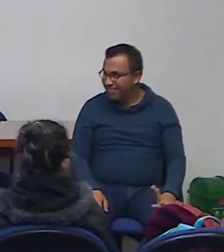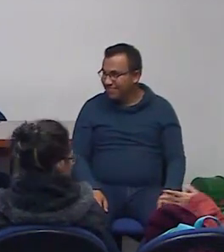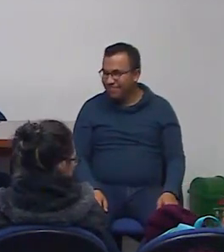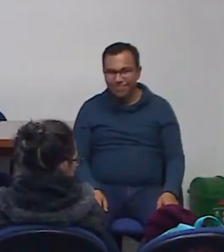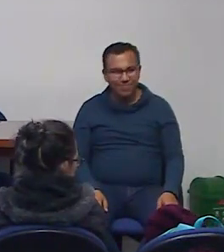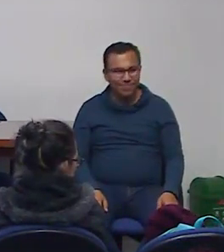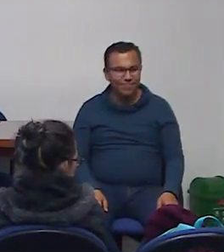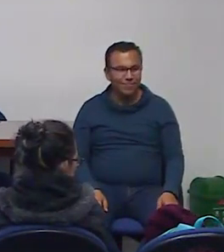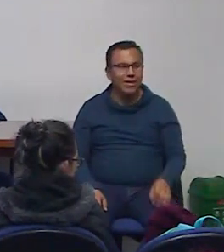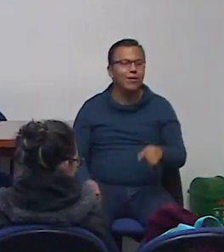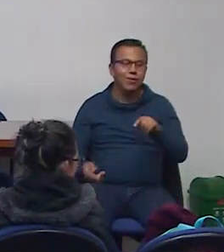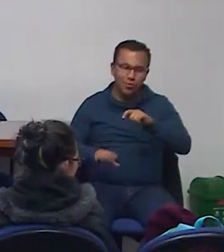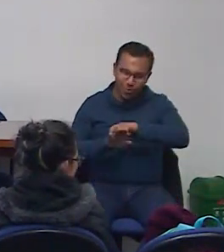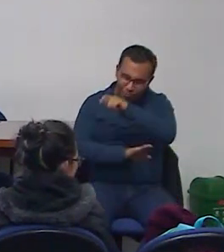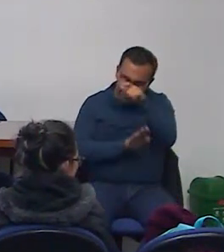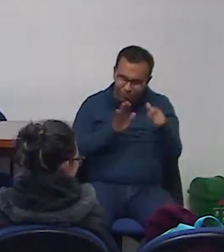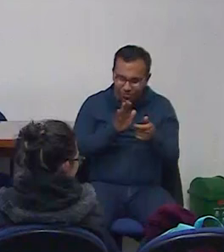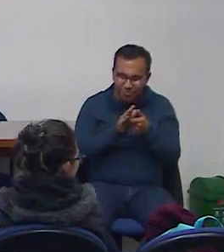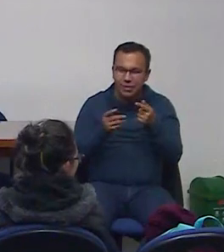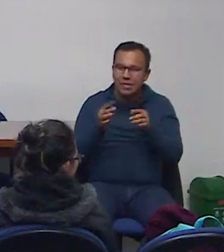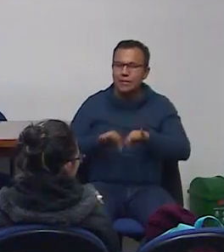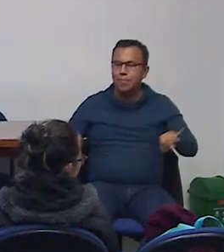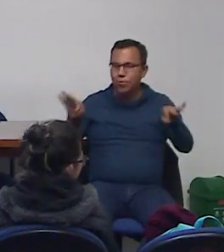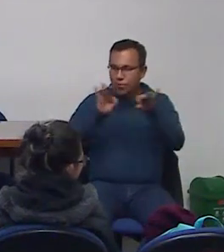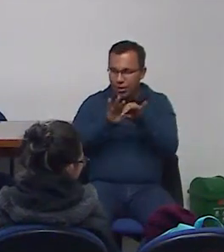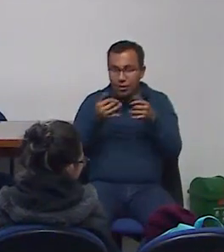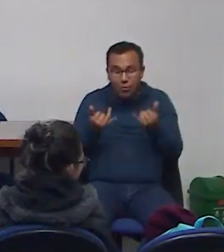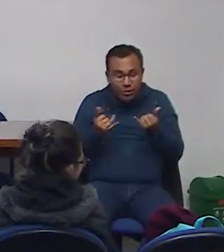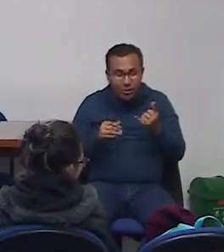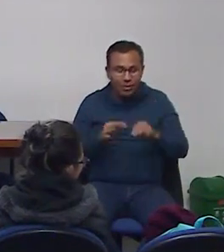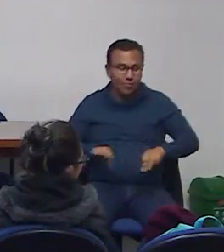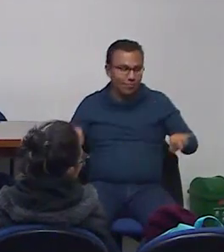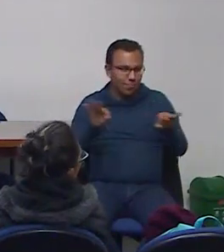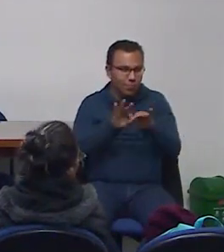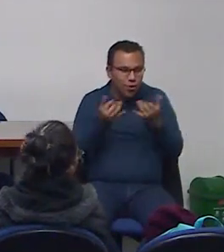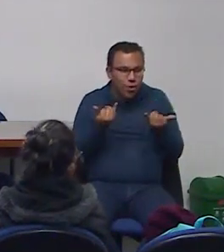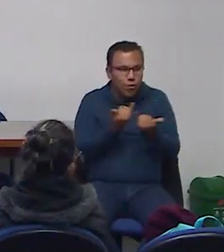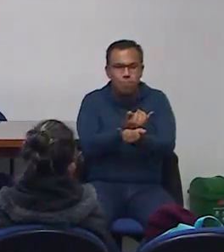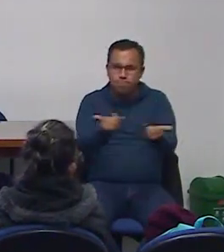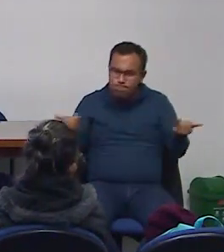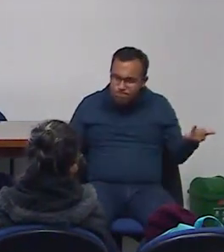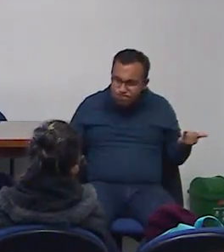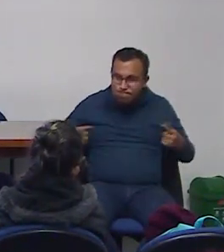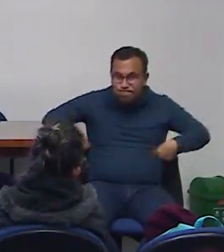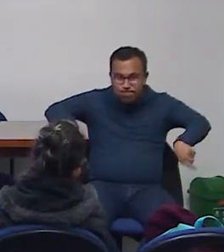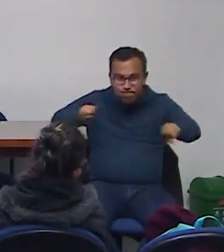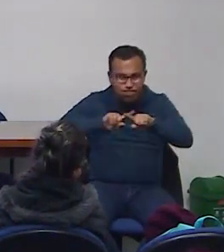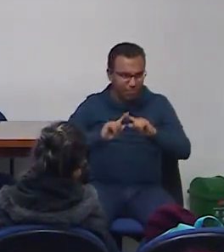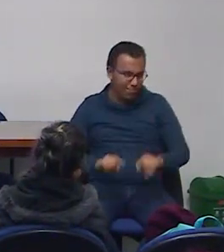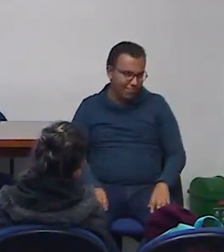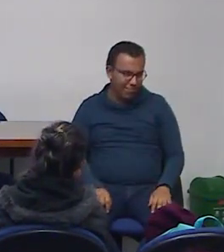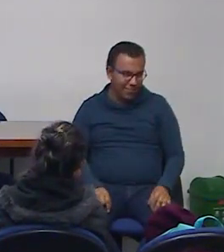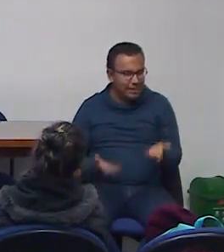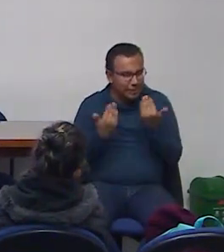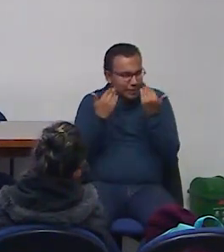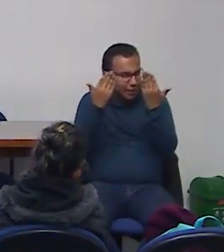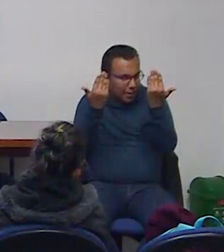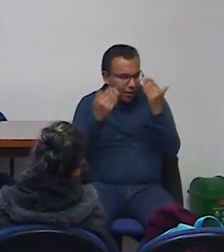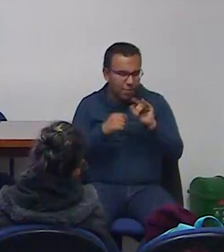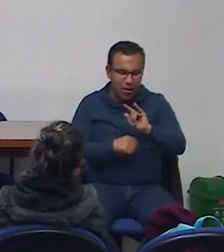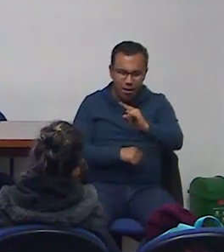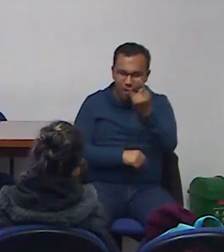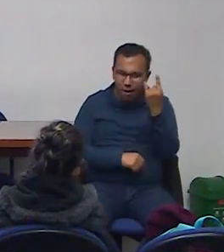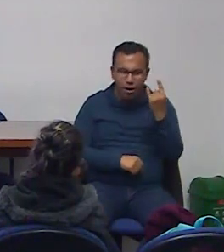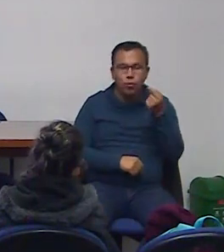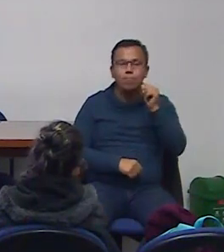sí todas esas cosas son importantes que las que hoy quede muy presente en ustedes ya sea para que les sirva de herramienta en una